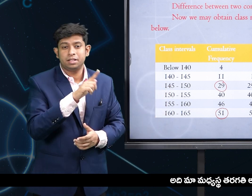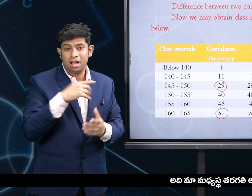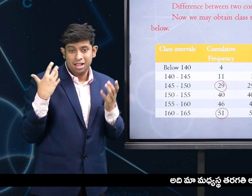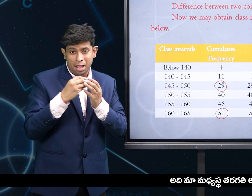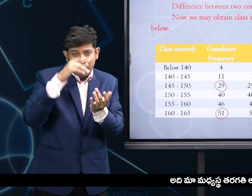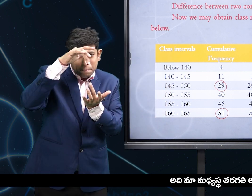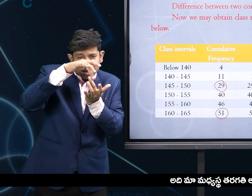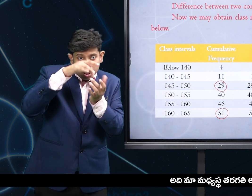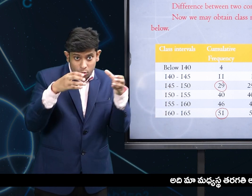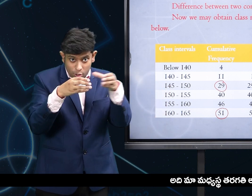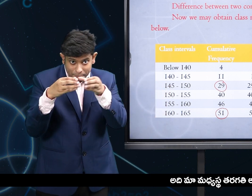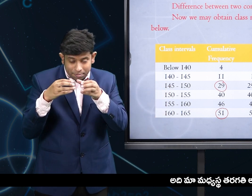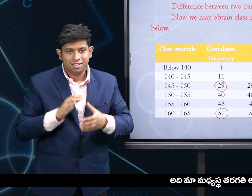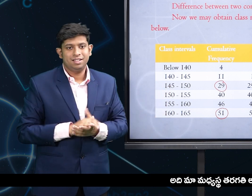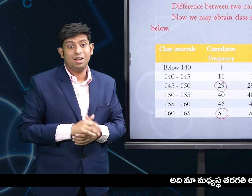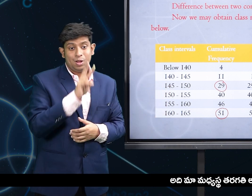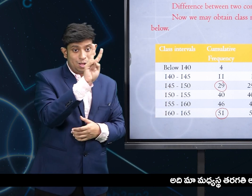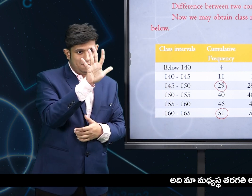అది మా మధ్యస్థ తరగతి అవుతుంది.